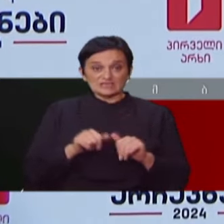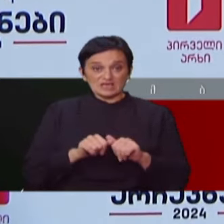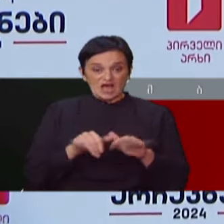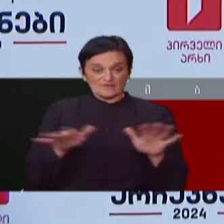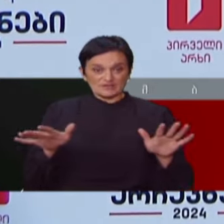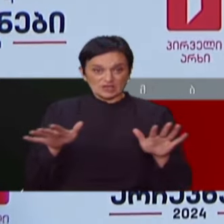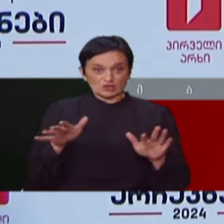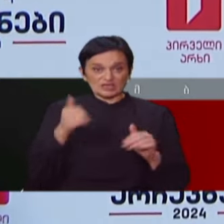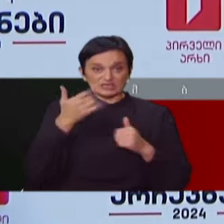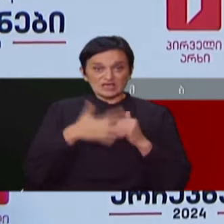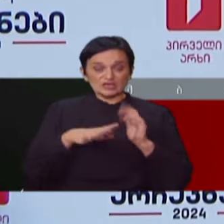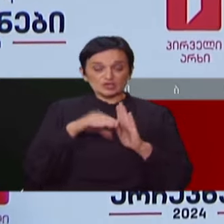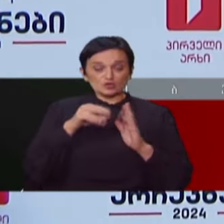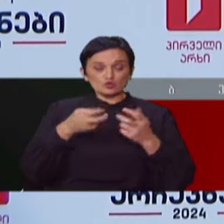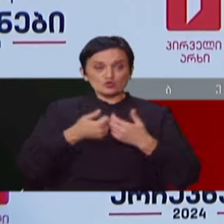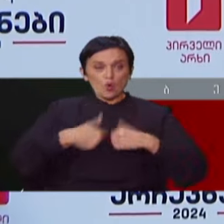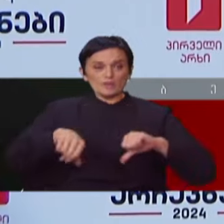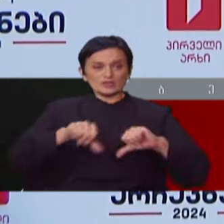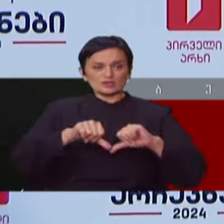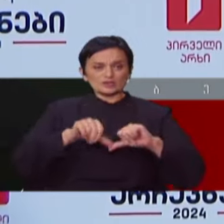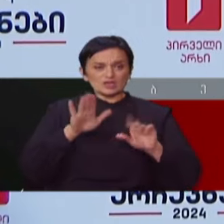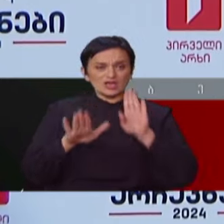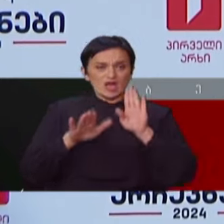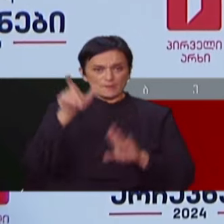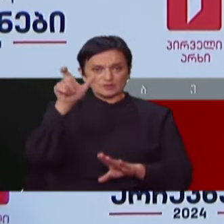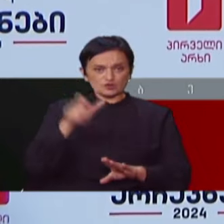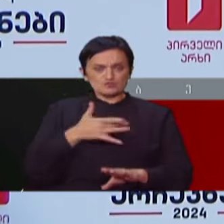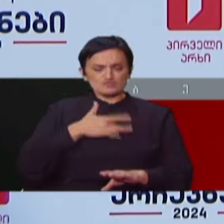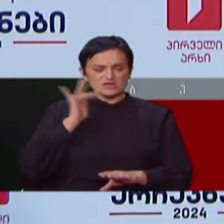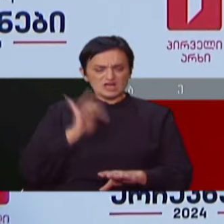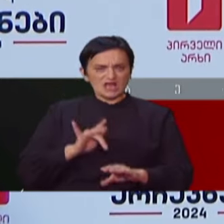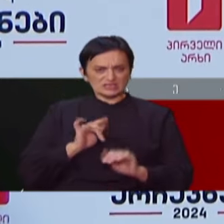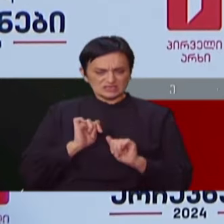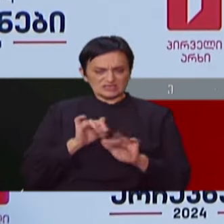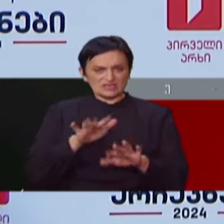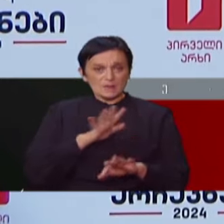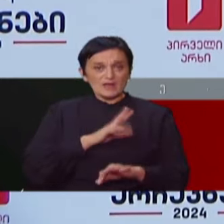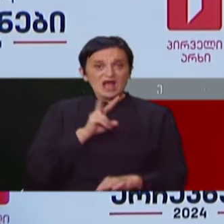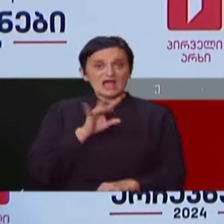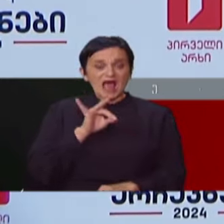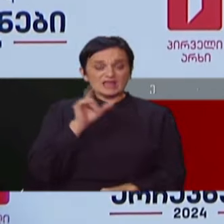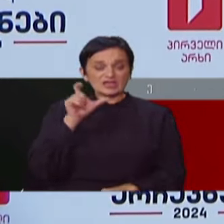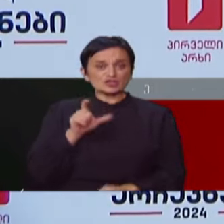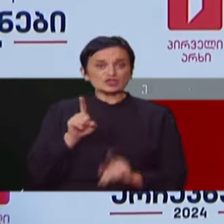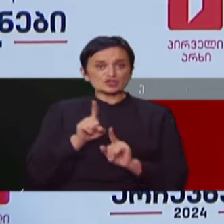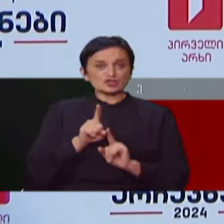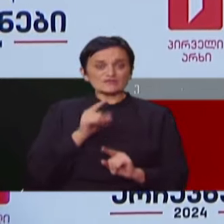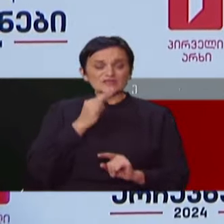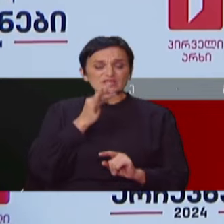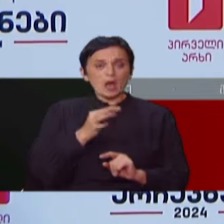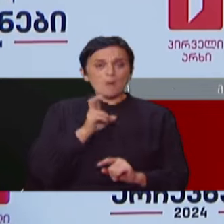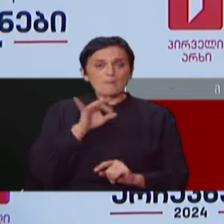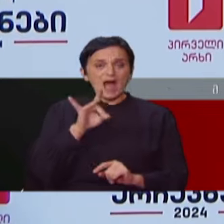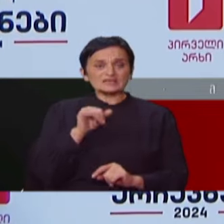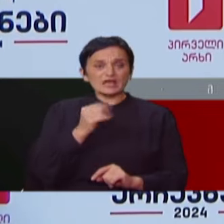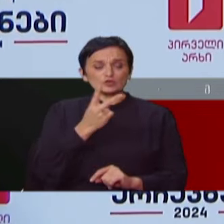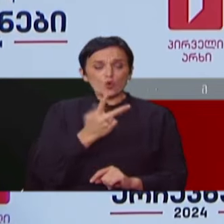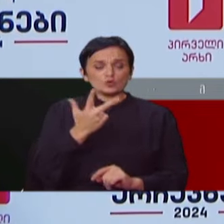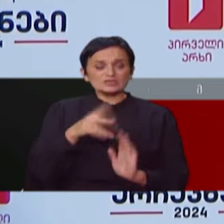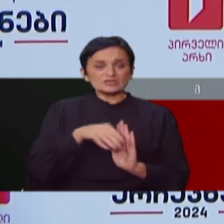რასაც ცენტრალური საარჩევნო კომისიის ხელმძღვანელს საკმაოდ მკაცრი რეაგირება ჰქონდა. გიორგი კალანდარიშვილი ასევე გამოეხმაურა ბაღდადის